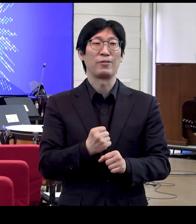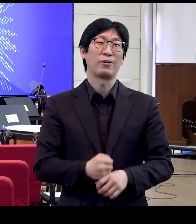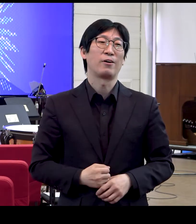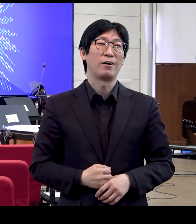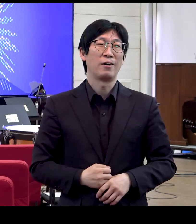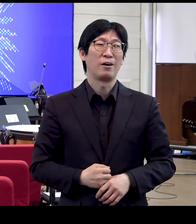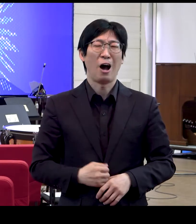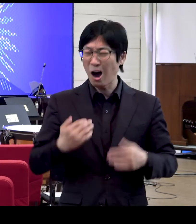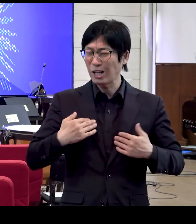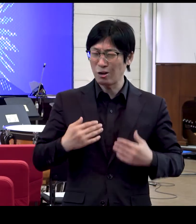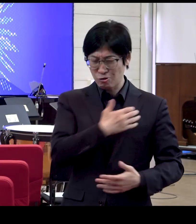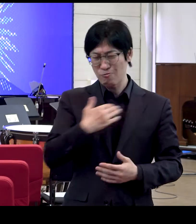자신만만한 척 하지 마세요, 여러분.